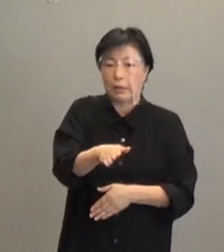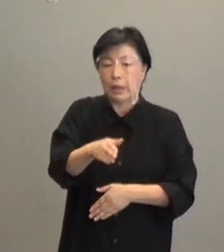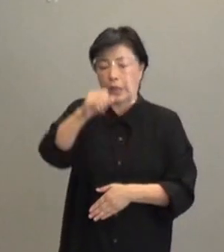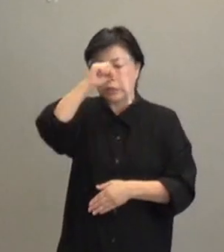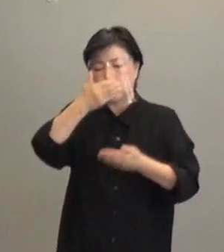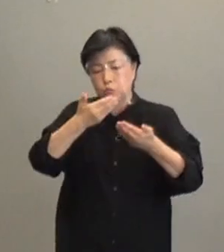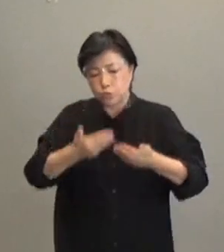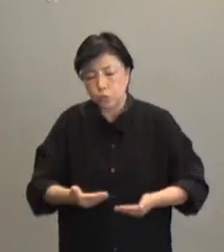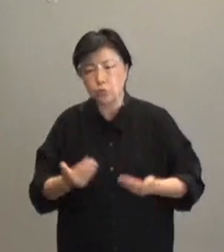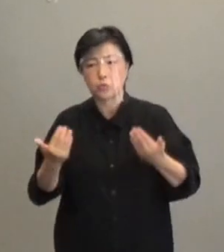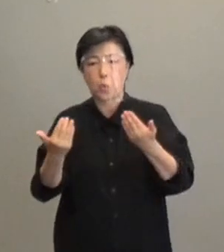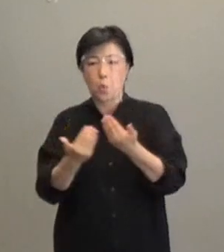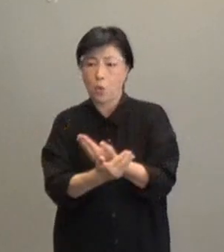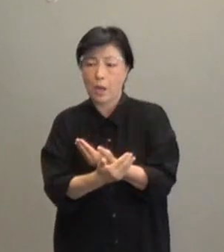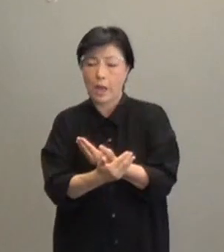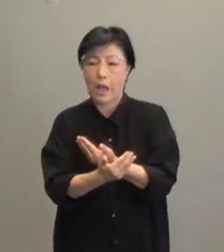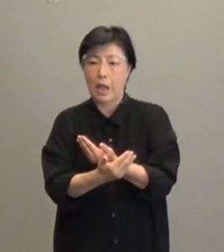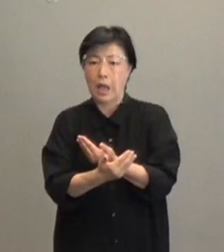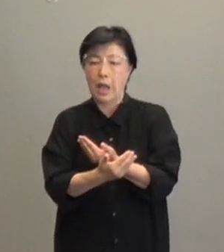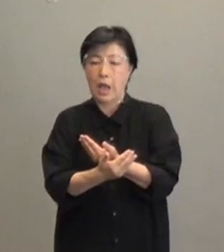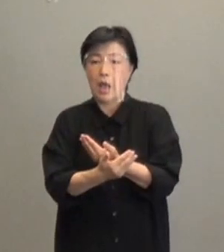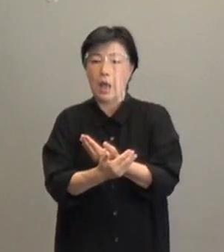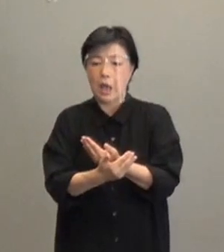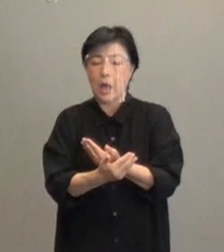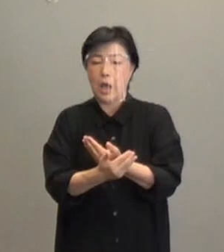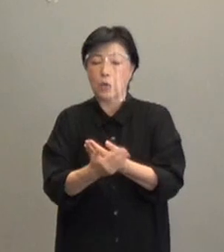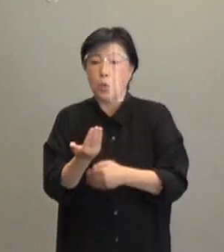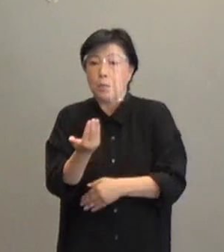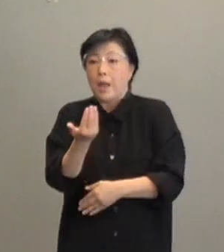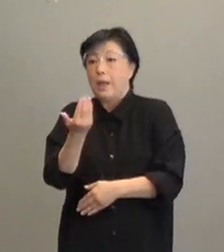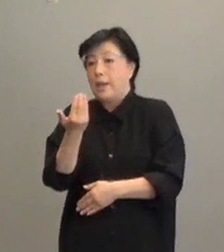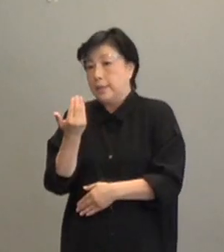化する前に、